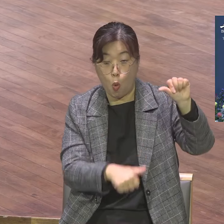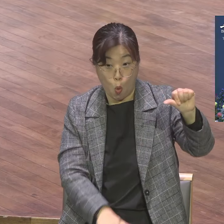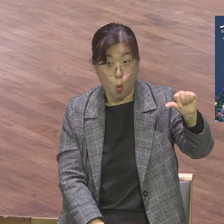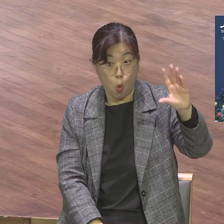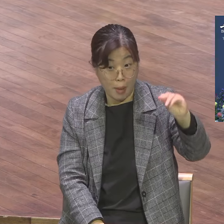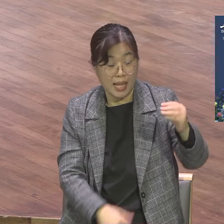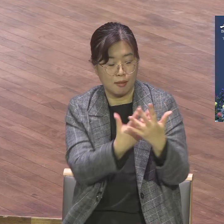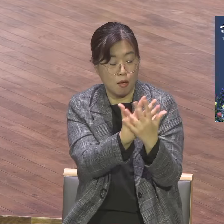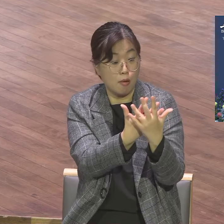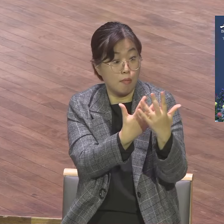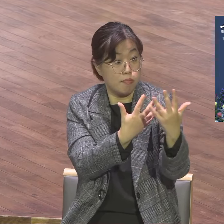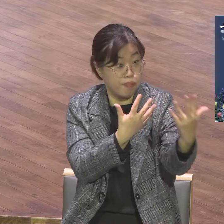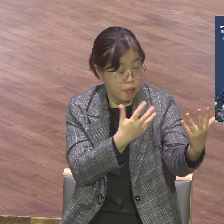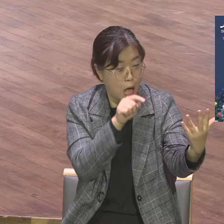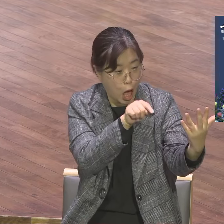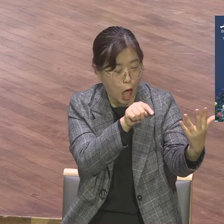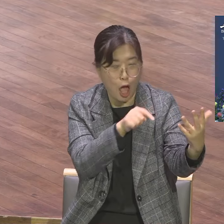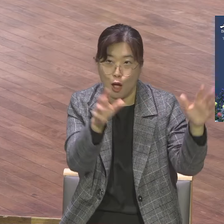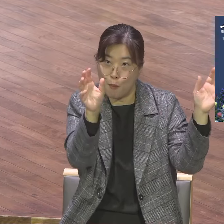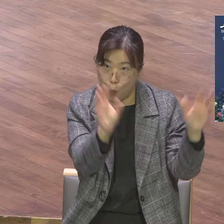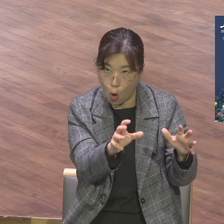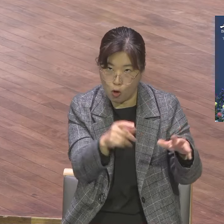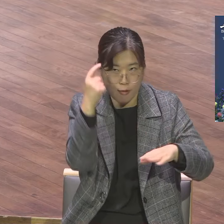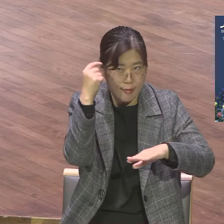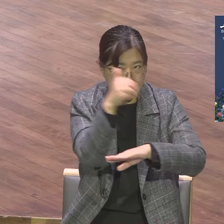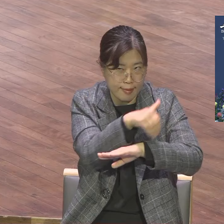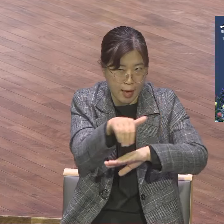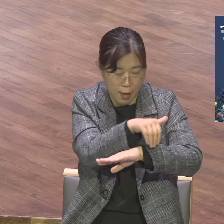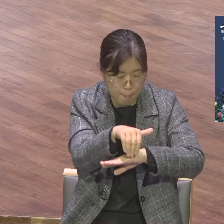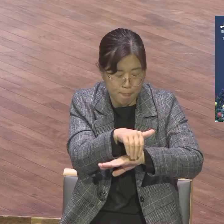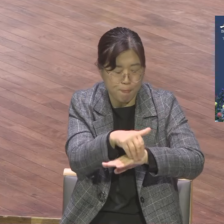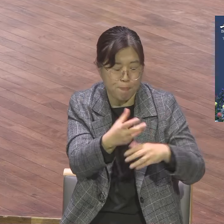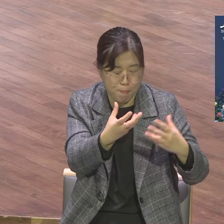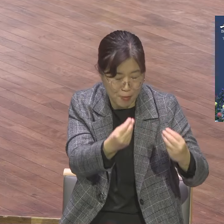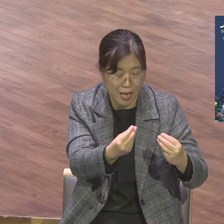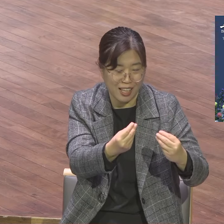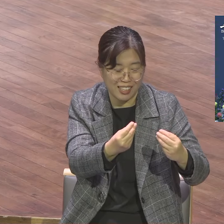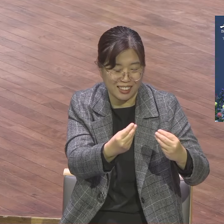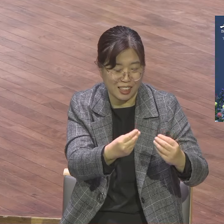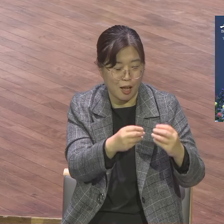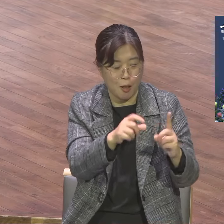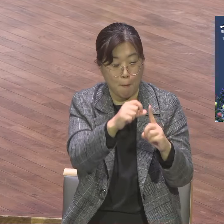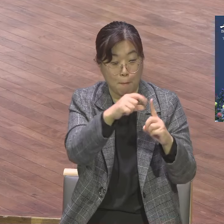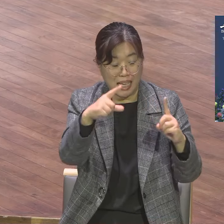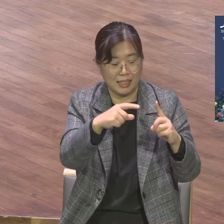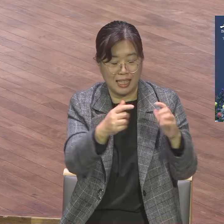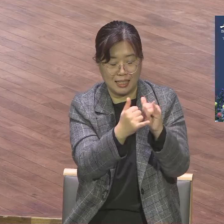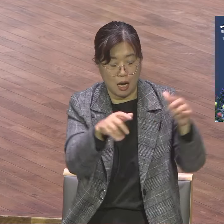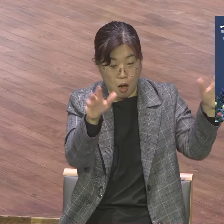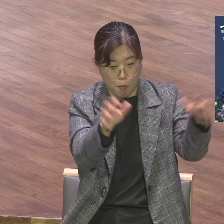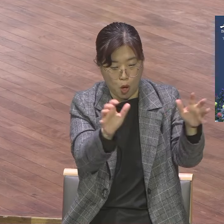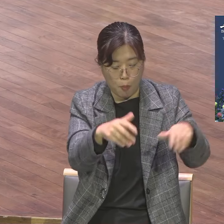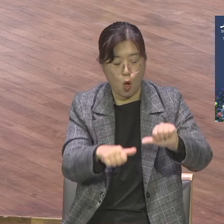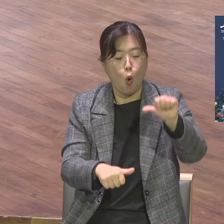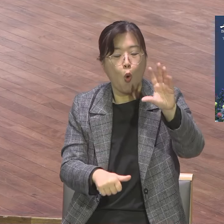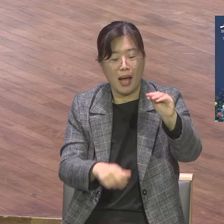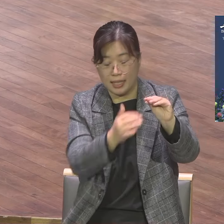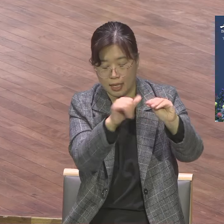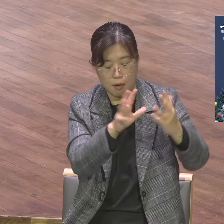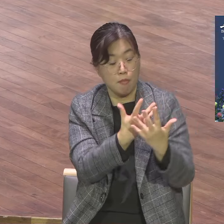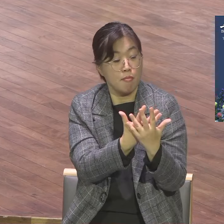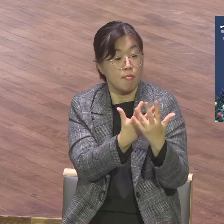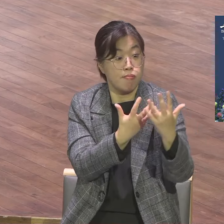명을 모아놨는데 그 목사가 못 와서. 그러니까 누가 설교했냐? 우리 파송한 선교사가 했어. 그 현지